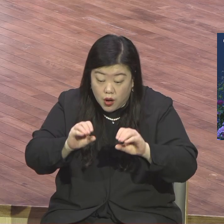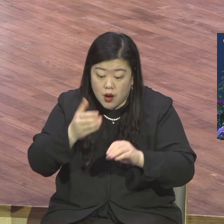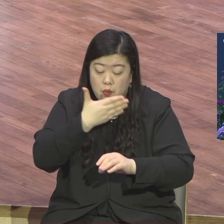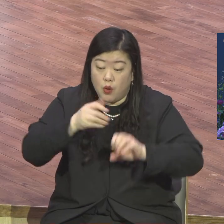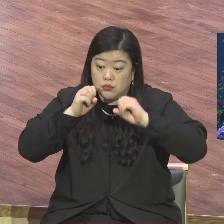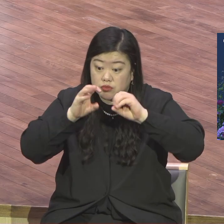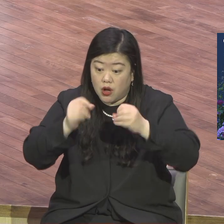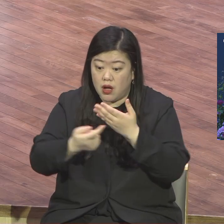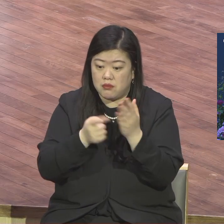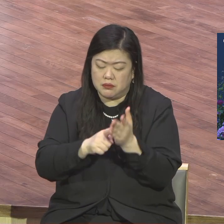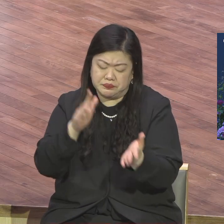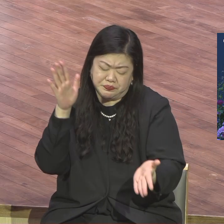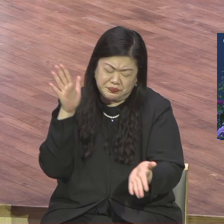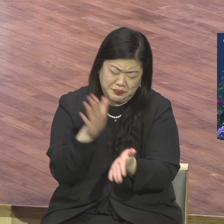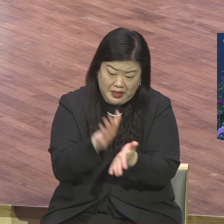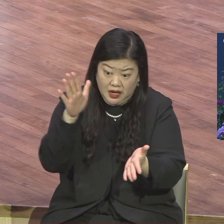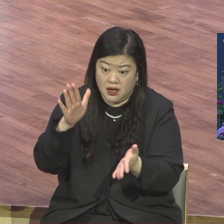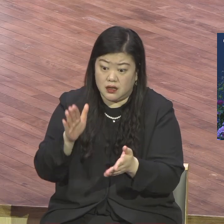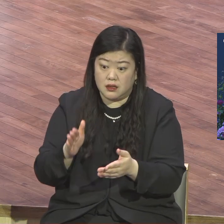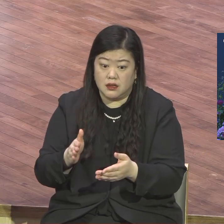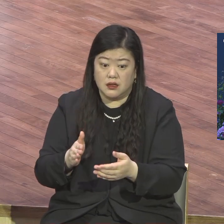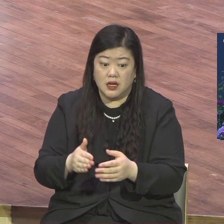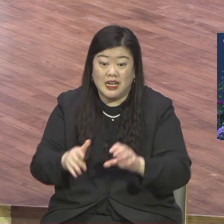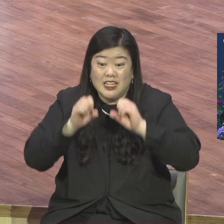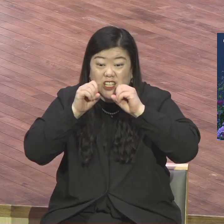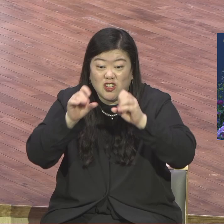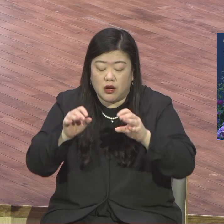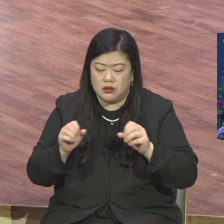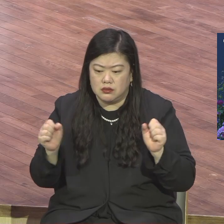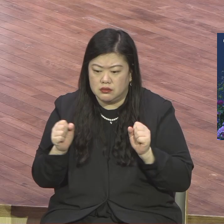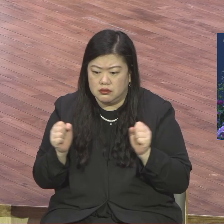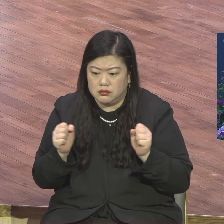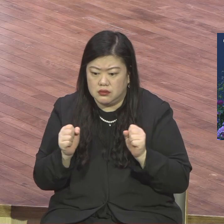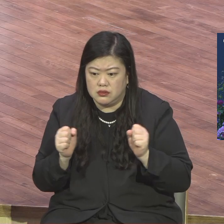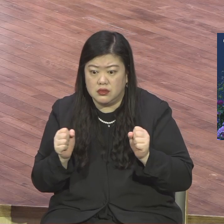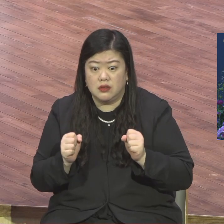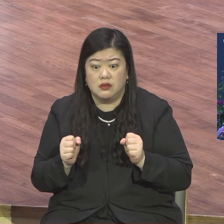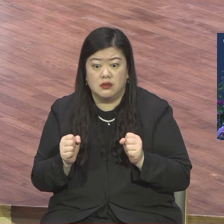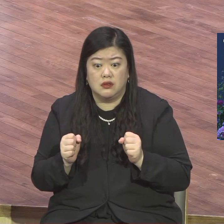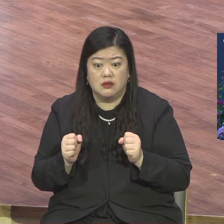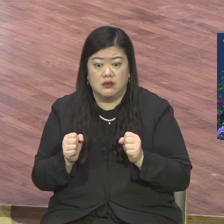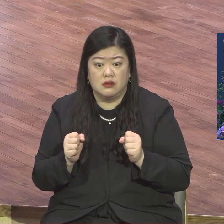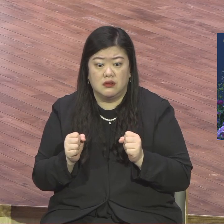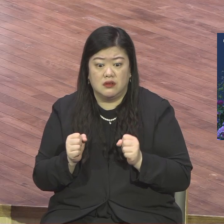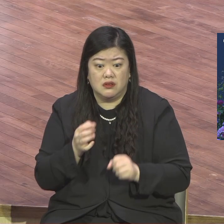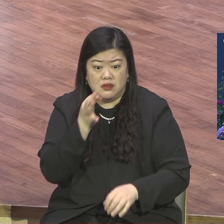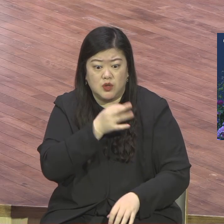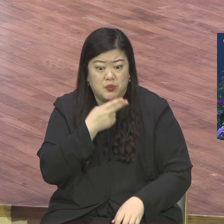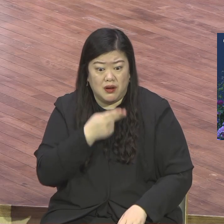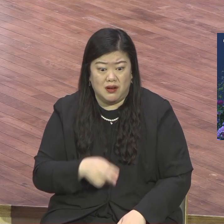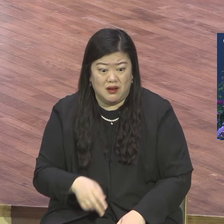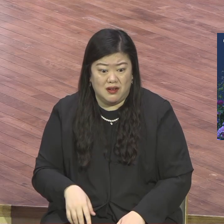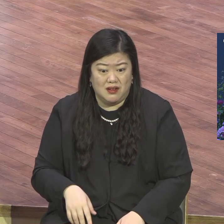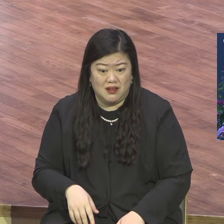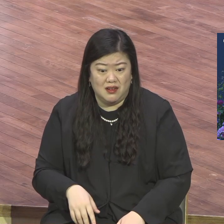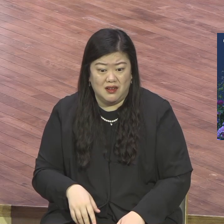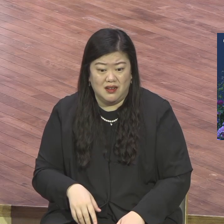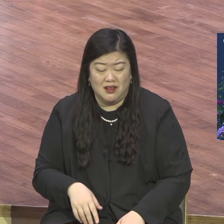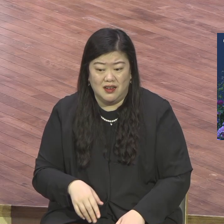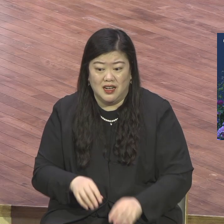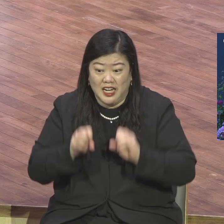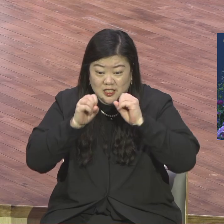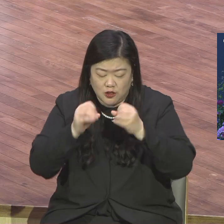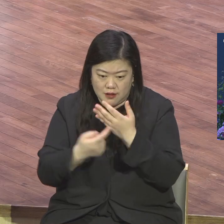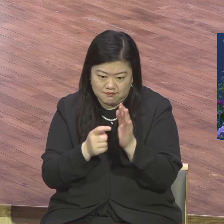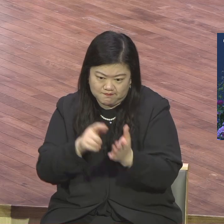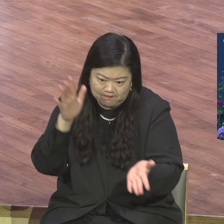복음제 열정을 좀 회복해라. 생명 살리는 언약적 도전 좀 해봐라. 우리는 하나님의 언약적